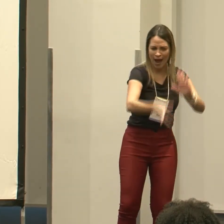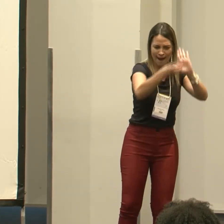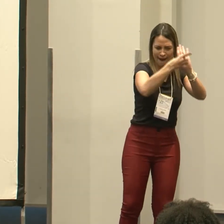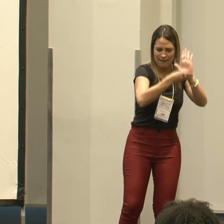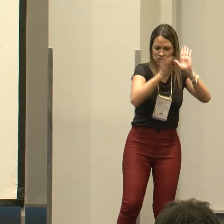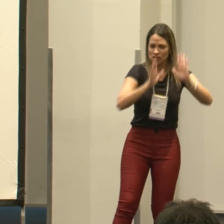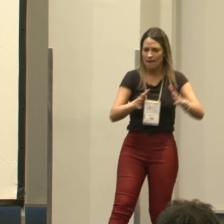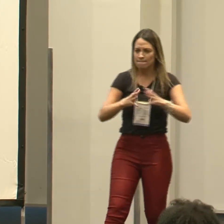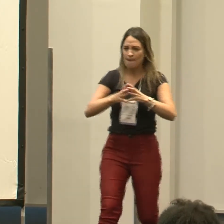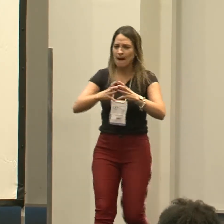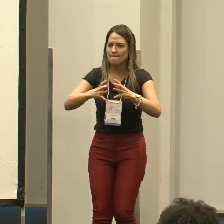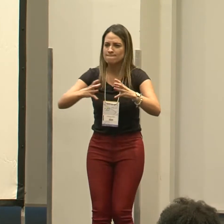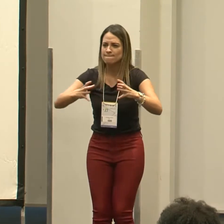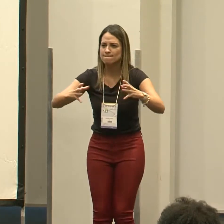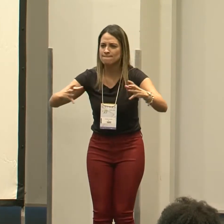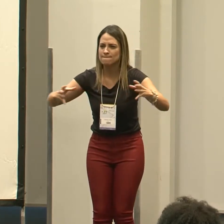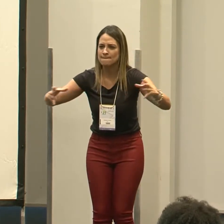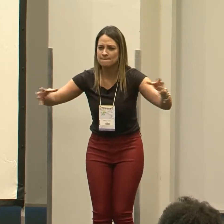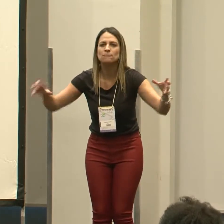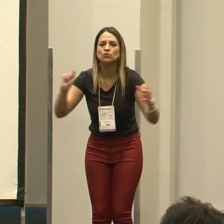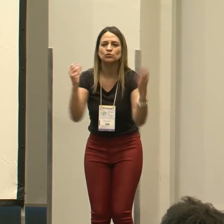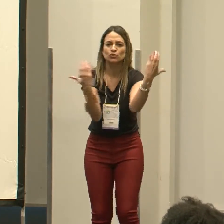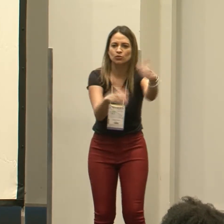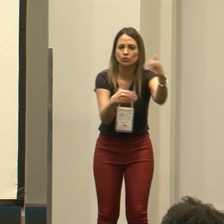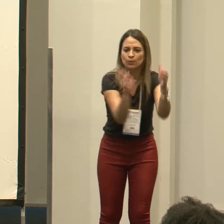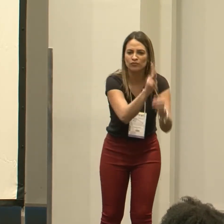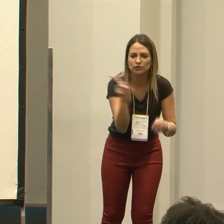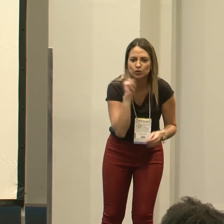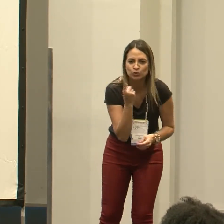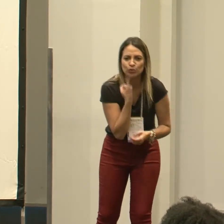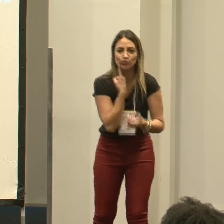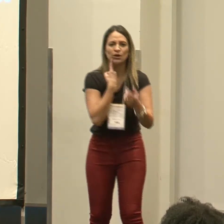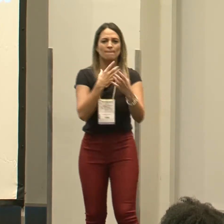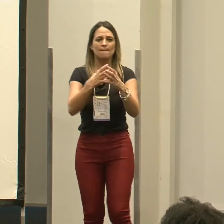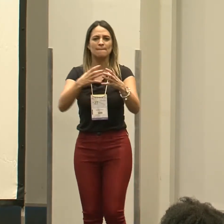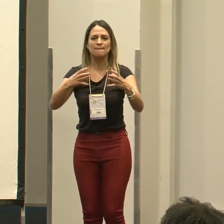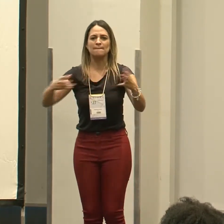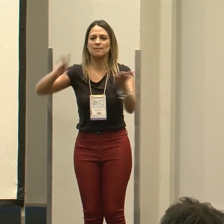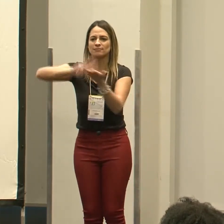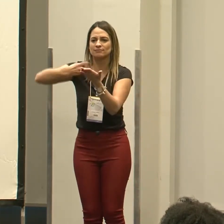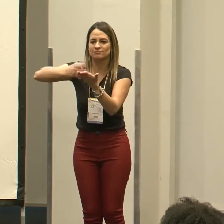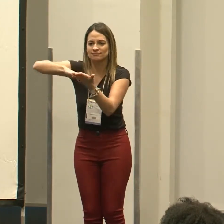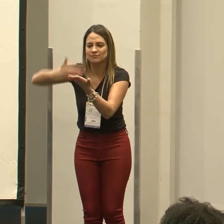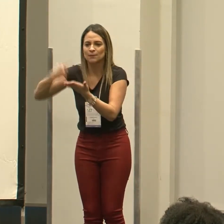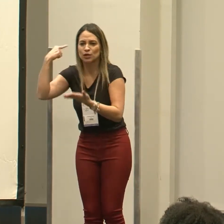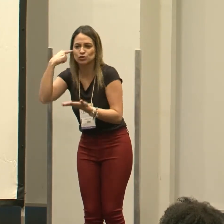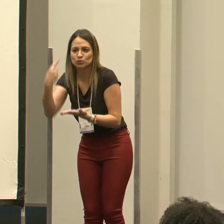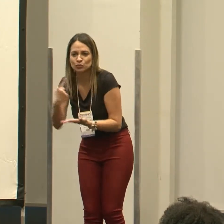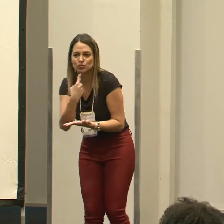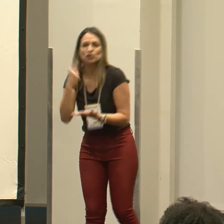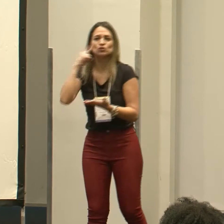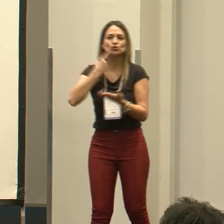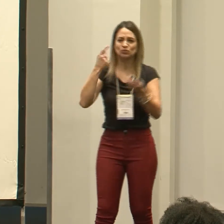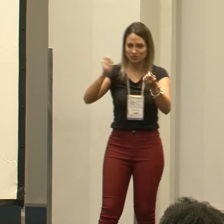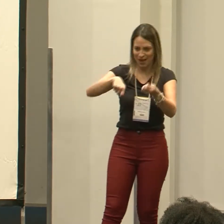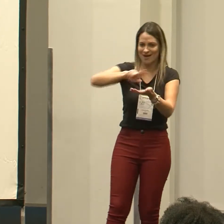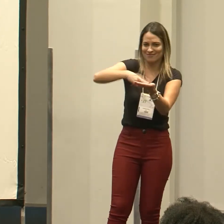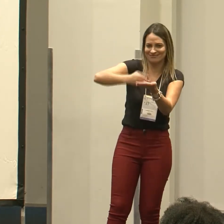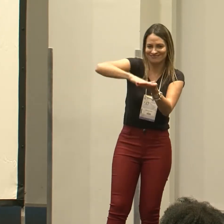trás. Mesmo já com a legislação, com o decreto, nós podemos perceber os surdos entrando, passando nos concursos, o tradutores